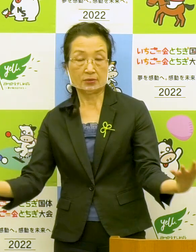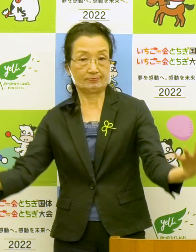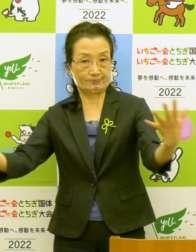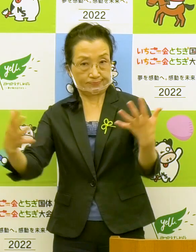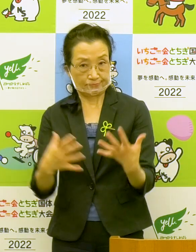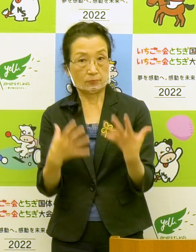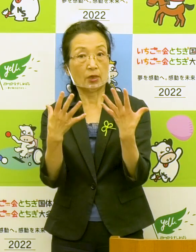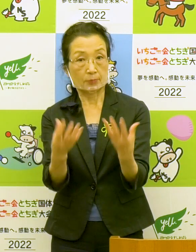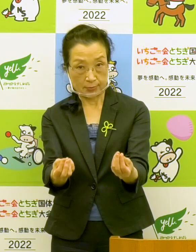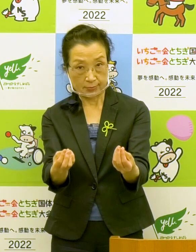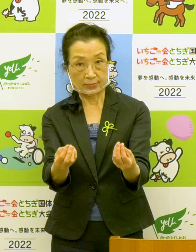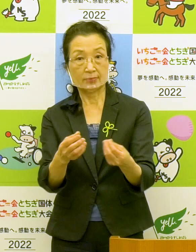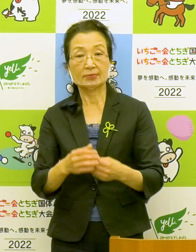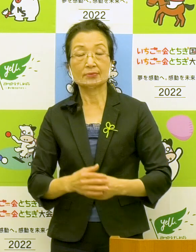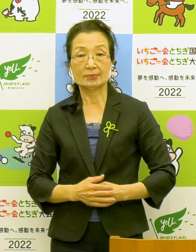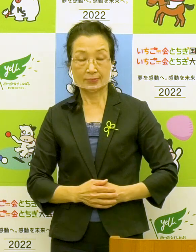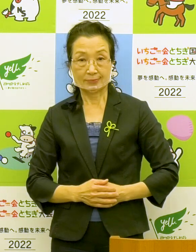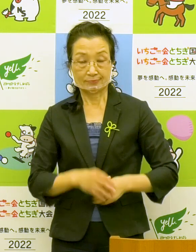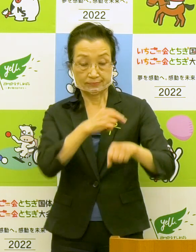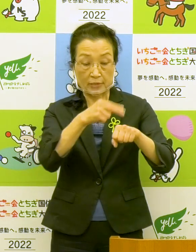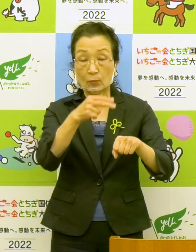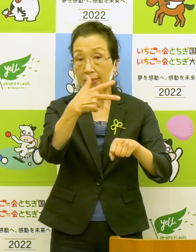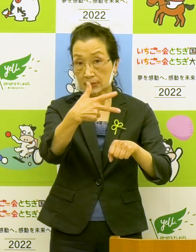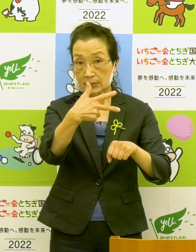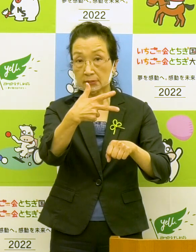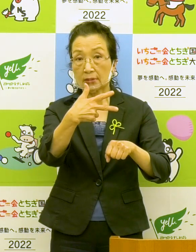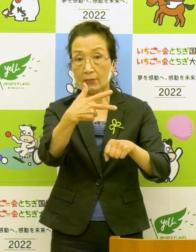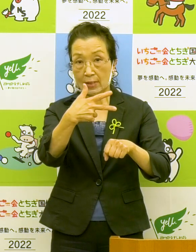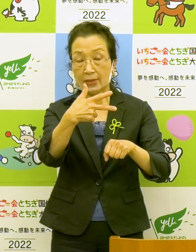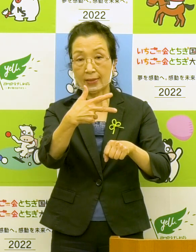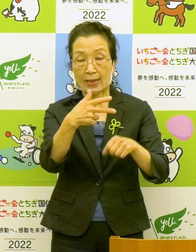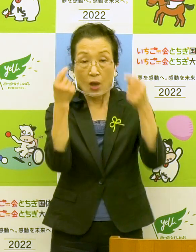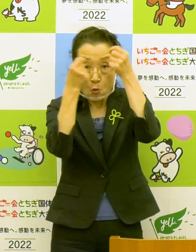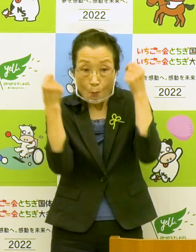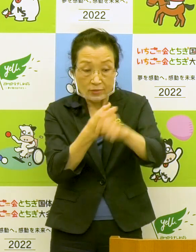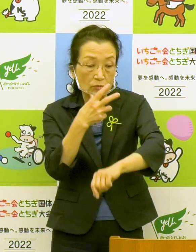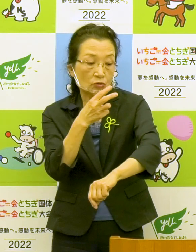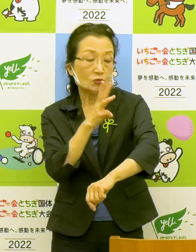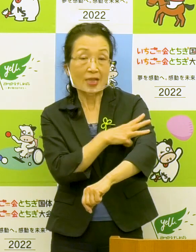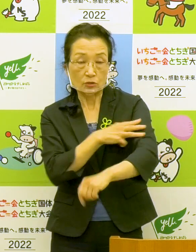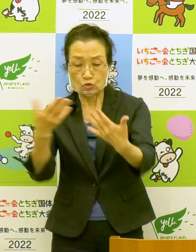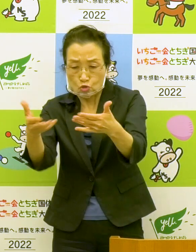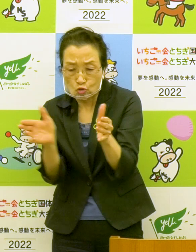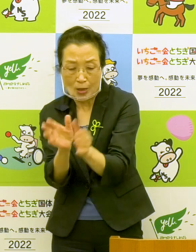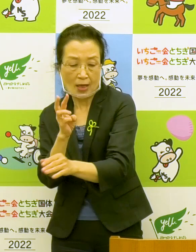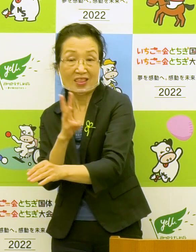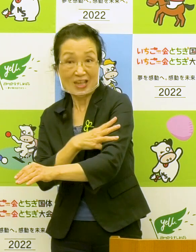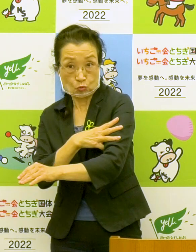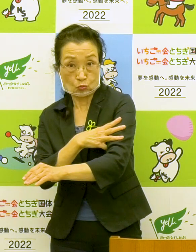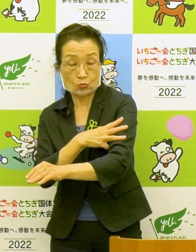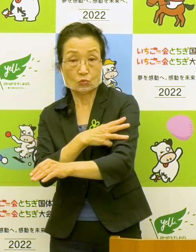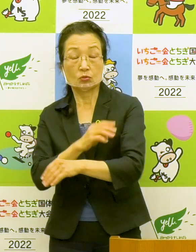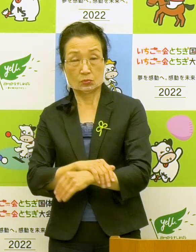ていただきました。那須塩原市では、個別接種、集団接種、それ